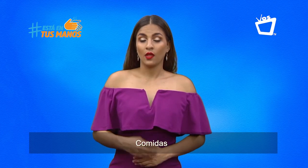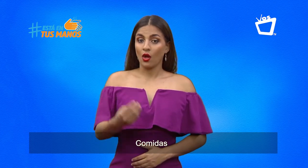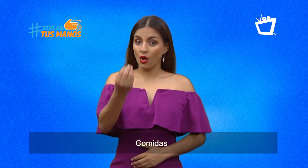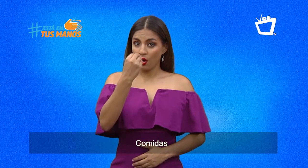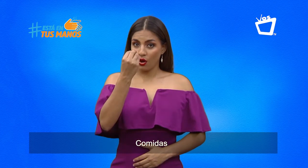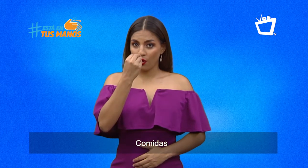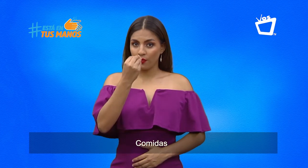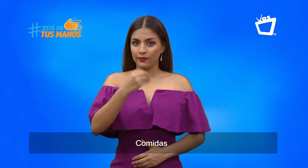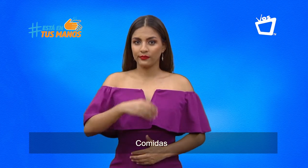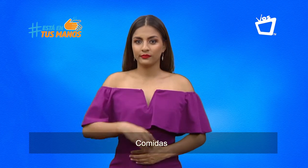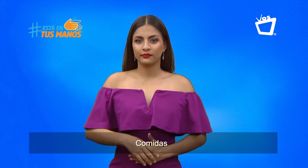comidas